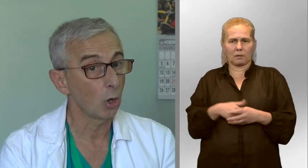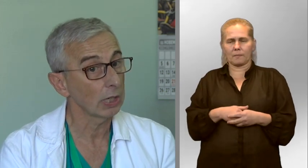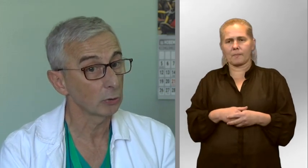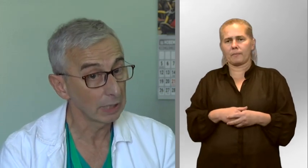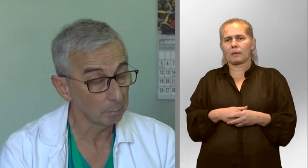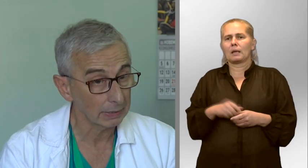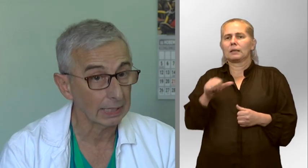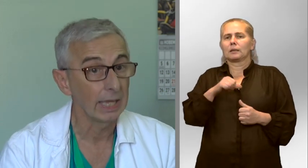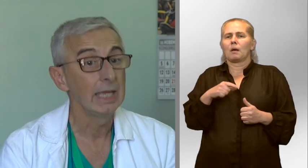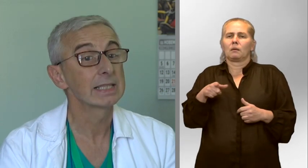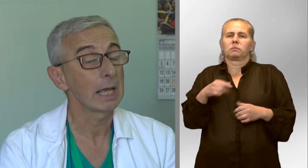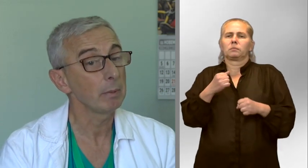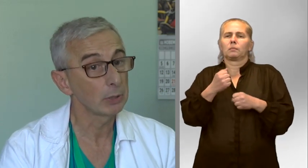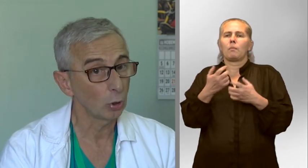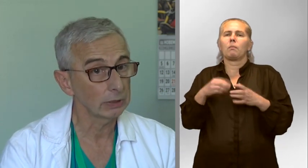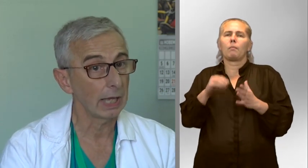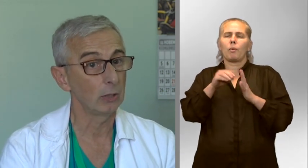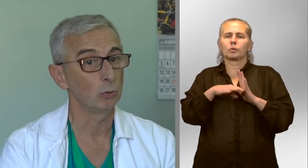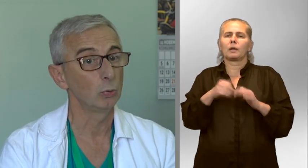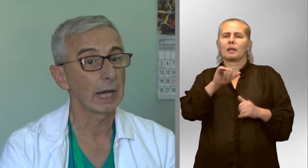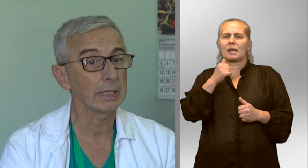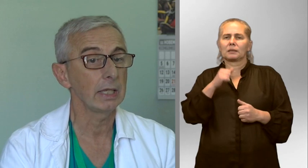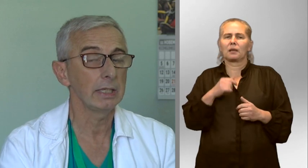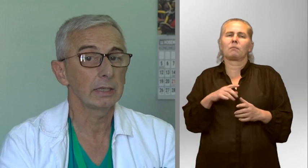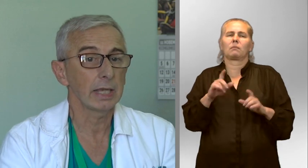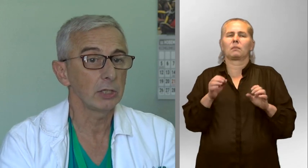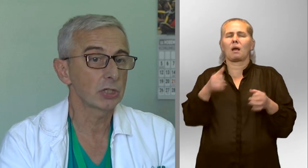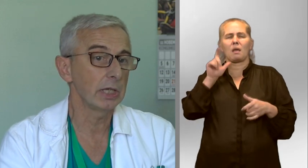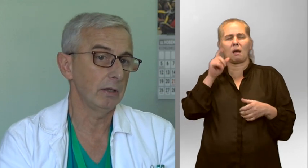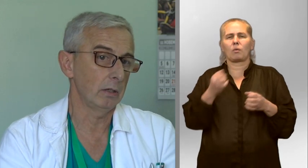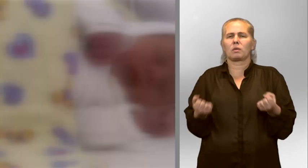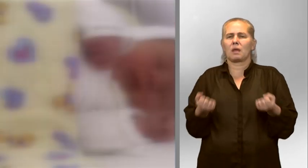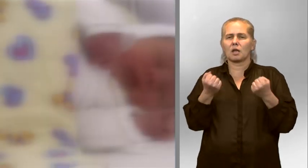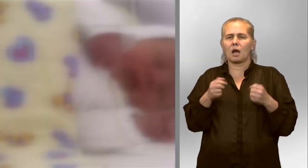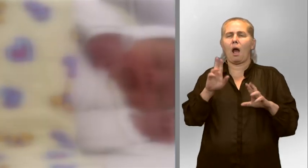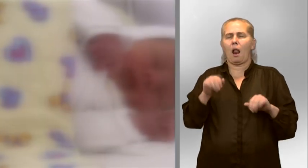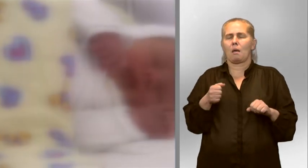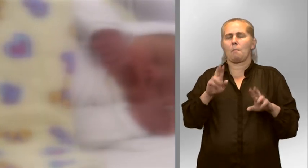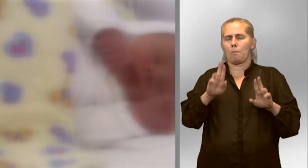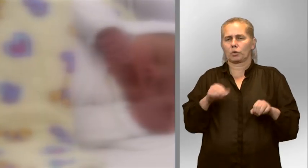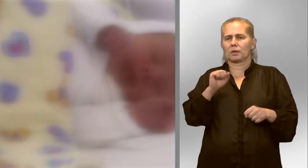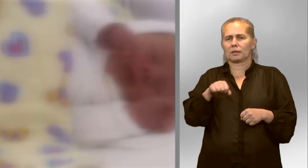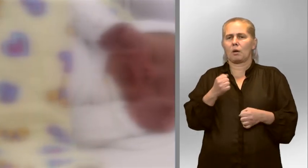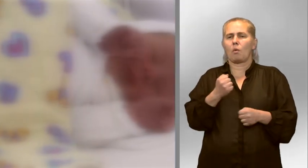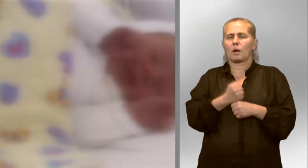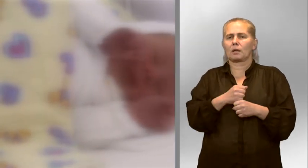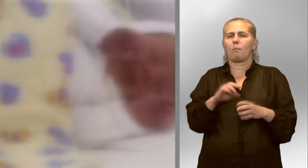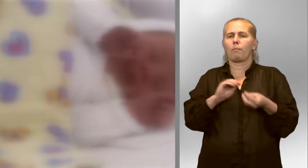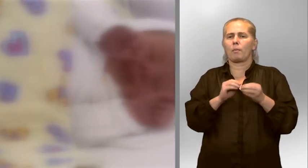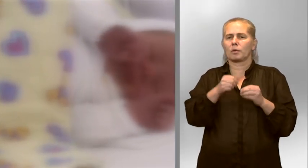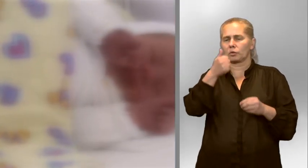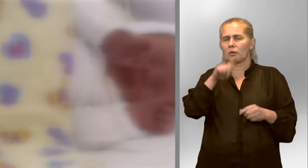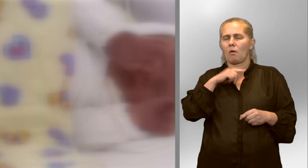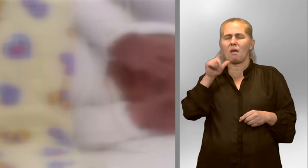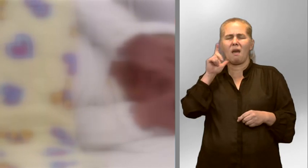gradnji kohlearnog implanta. Sama metoda ugradnje je tehnički jeste složena, ali je